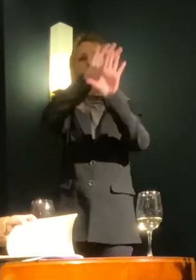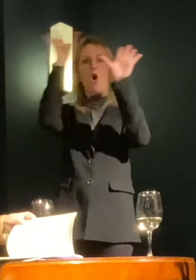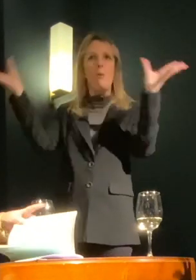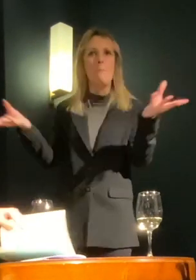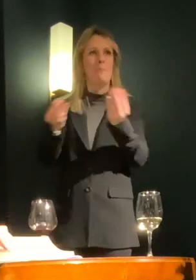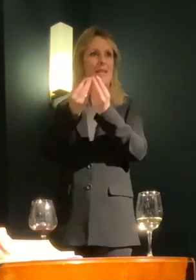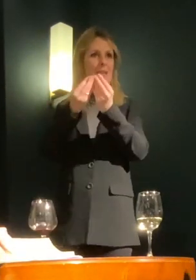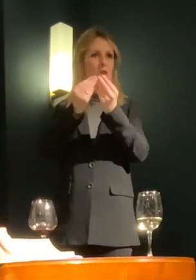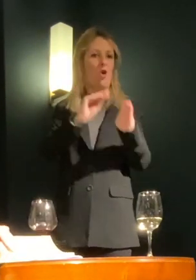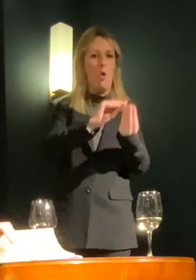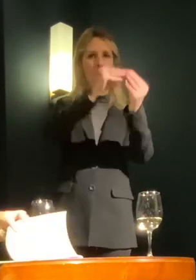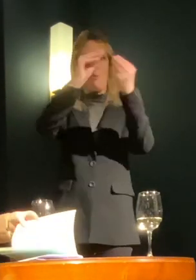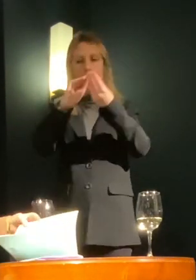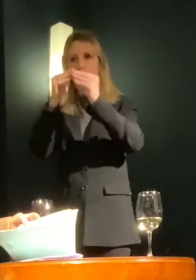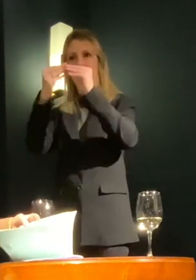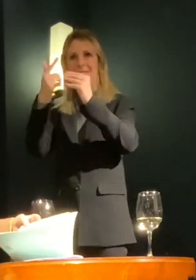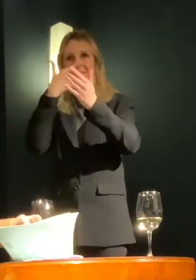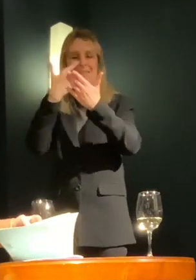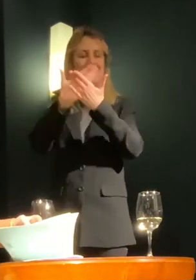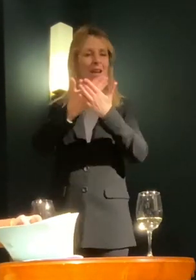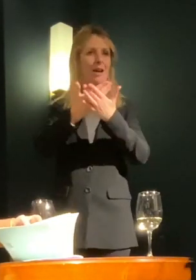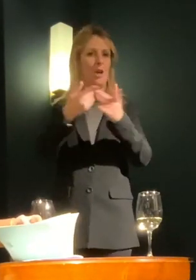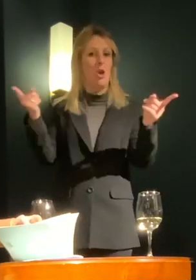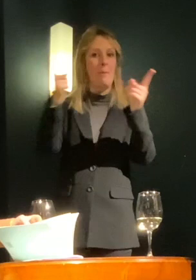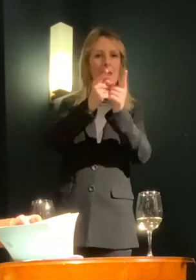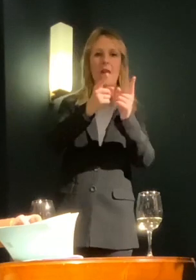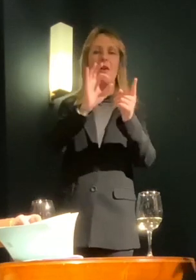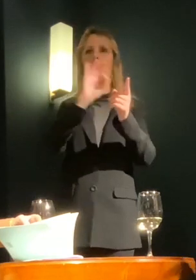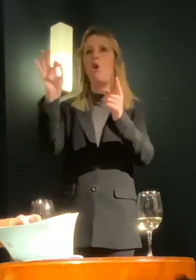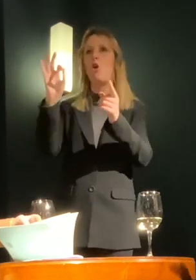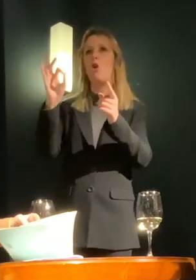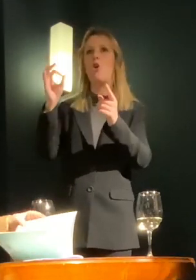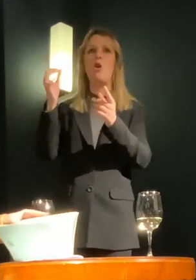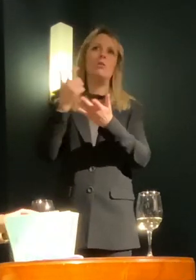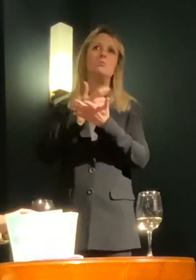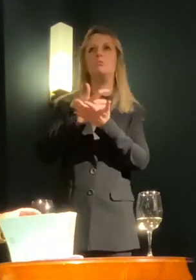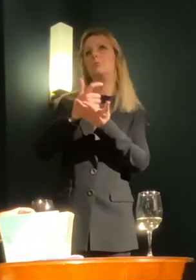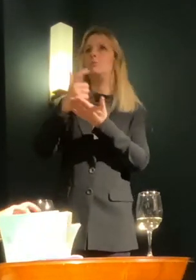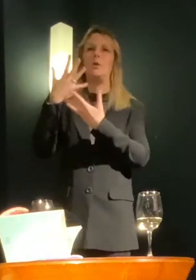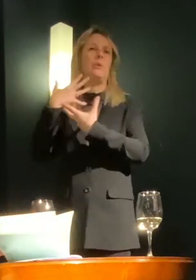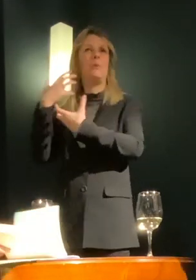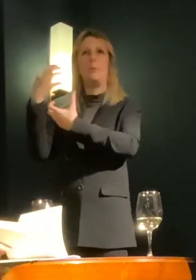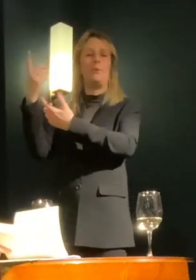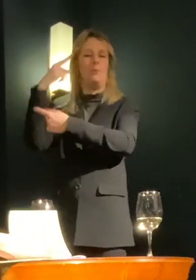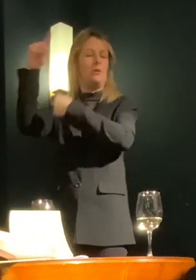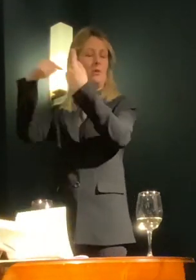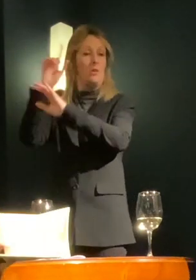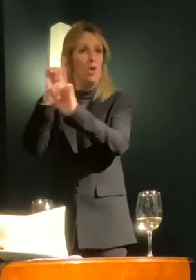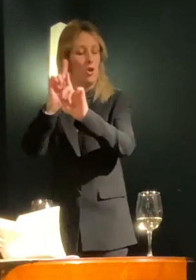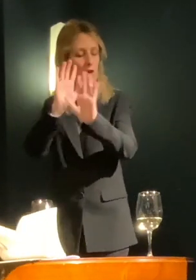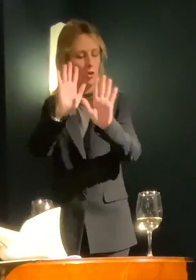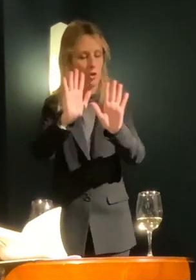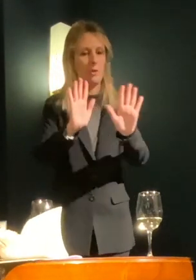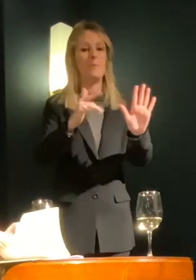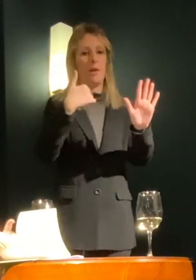del libro in sé sia più breve, perché io so, non devo, diciamo, lasciarmi guidare dalla musa ispiratrice, ma so perfettamente la